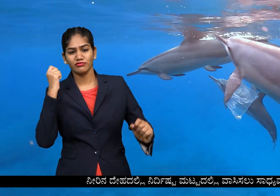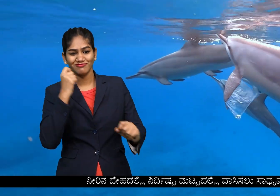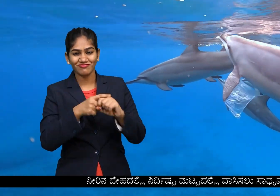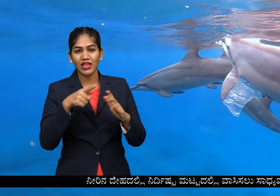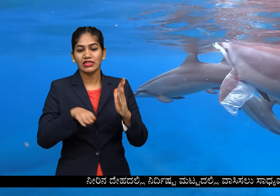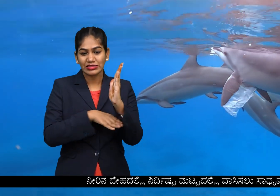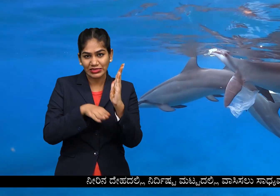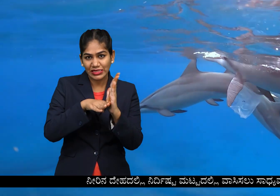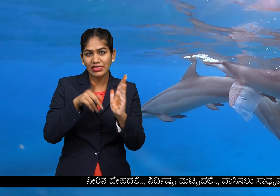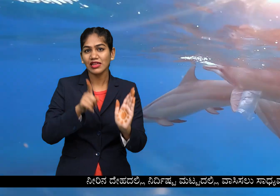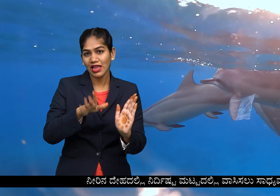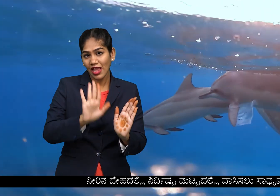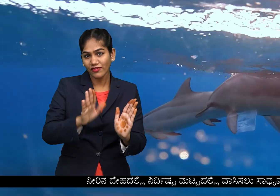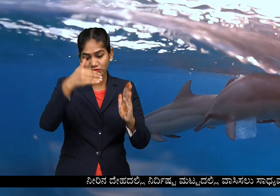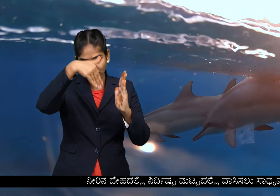ವಾಸಿಸಲು ಸಾಧ್ಯವಾಗುತ್ತೆ.